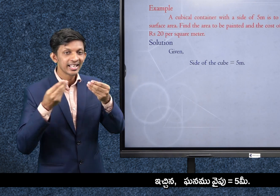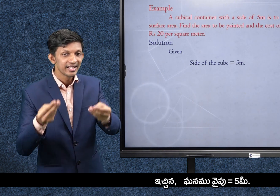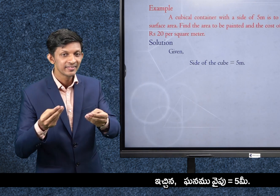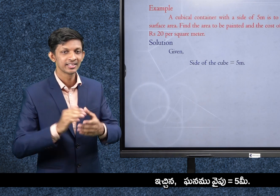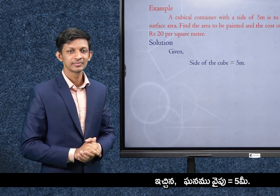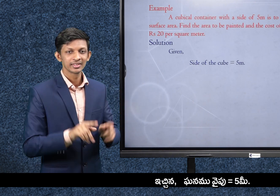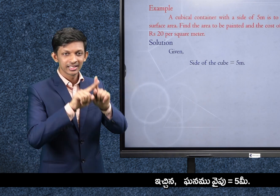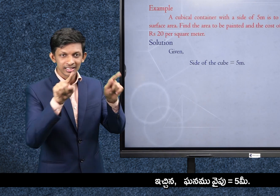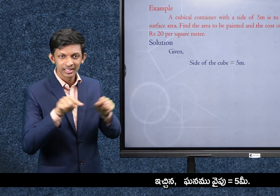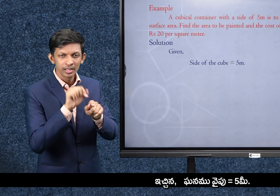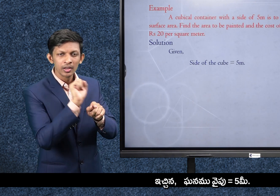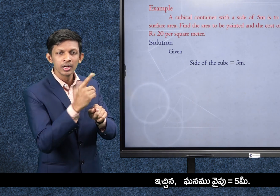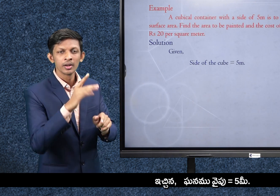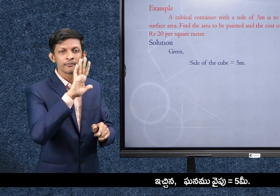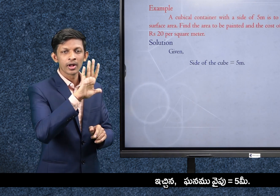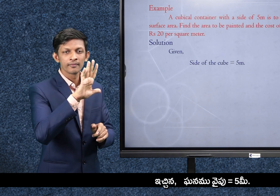ఇచ్చిన ఘనము సైడ్ 5 మీటర్స్.